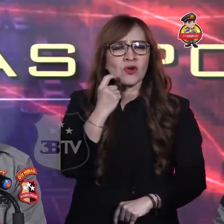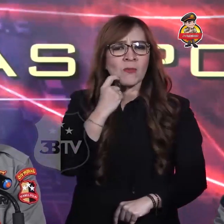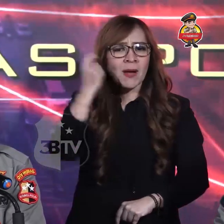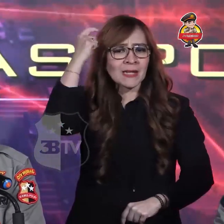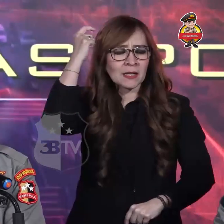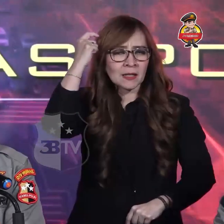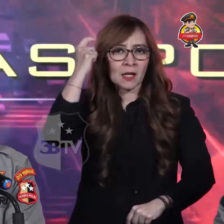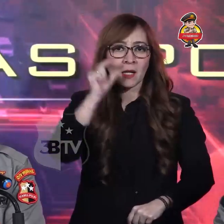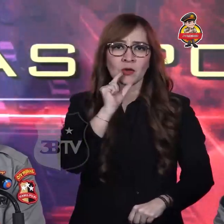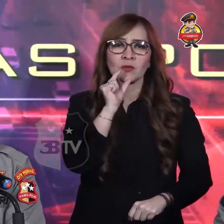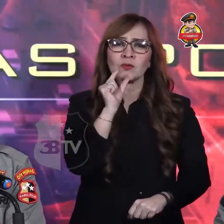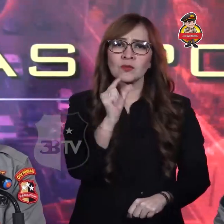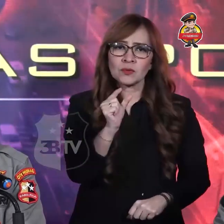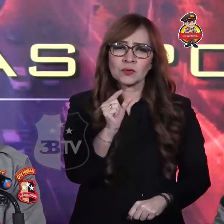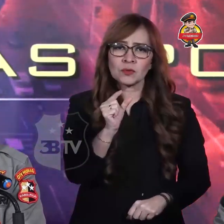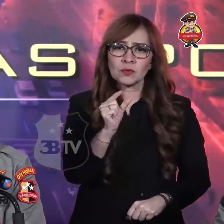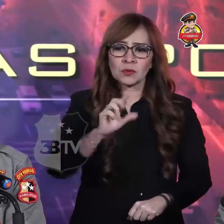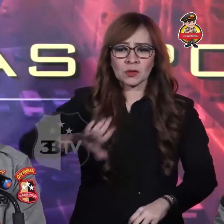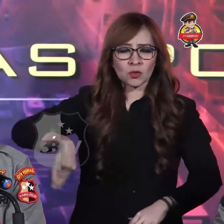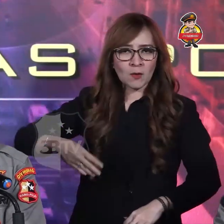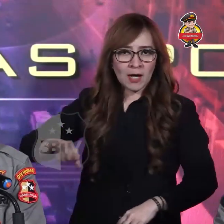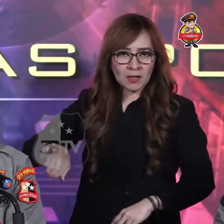keluarganya,